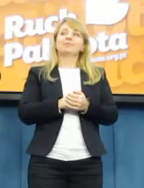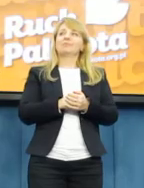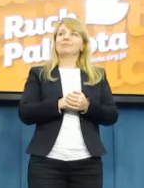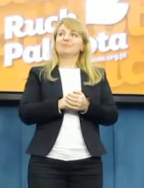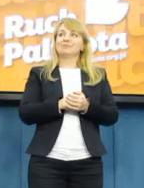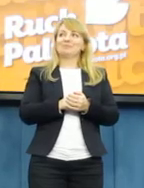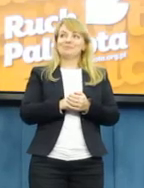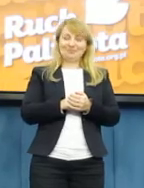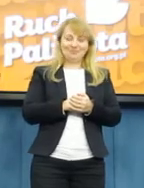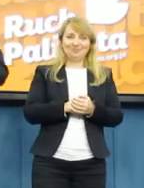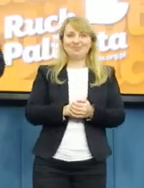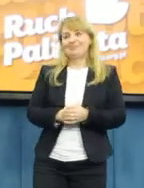Tak, tak. Dziękuję. Dziękuję bardzo.